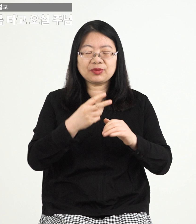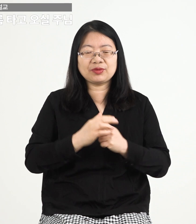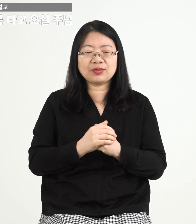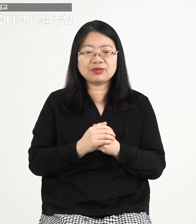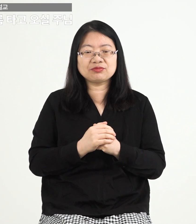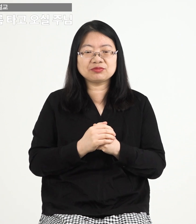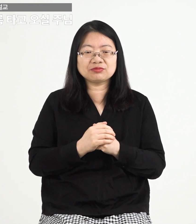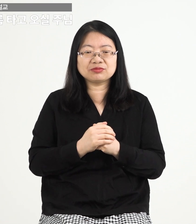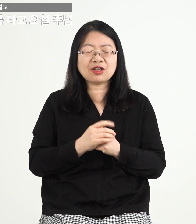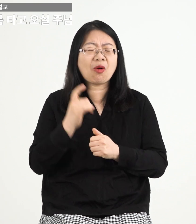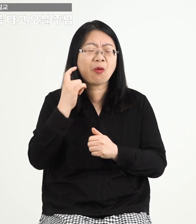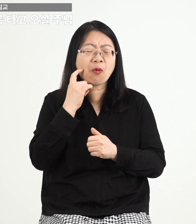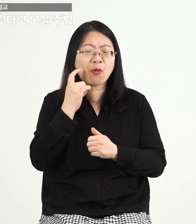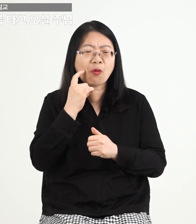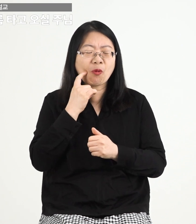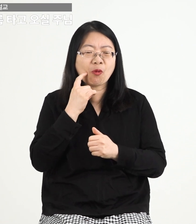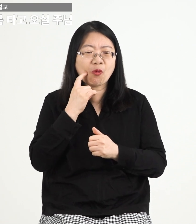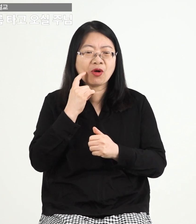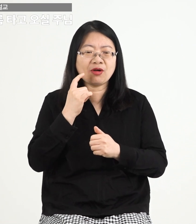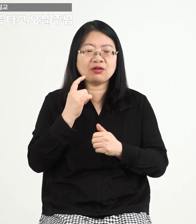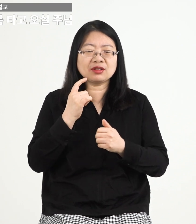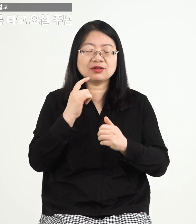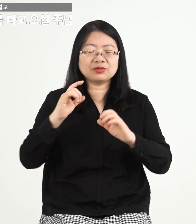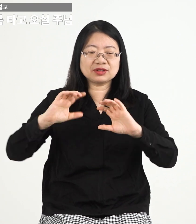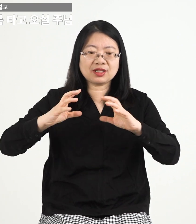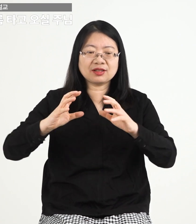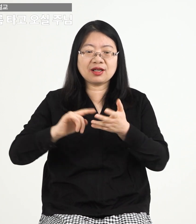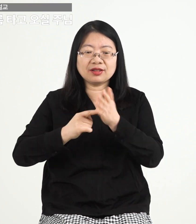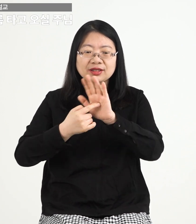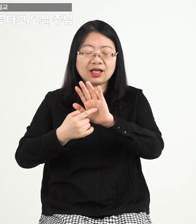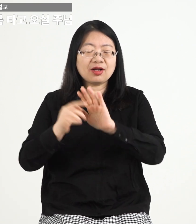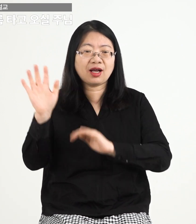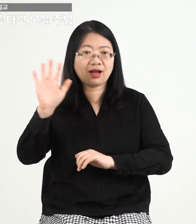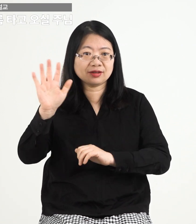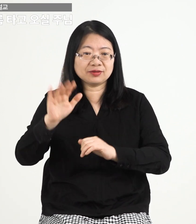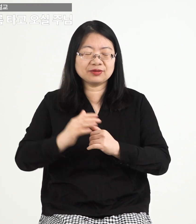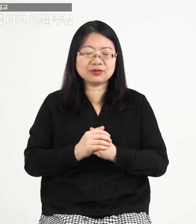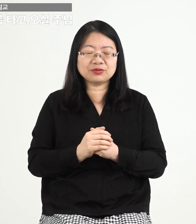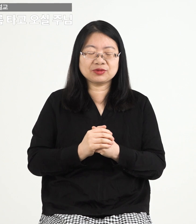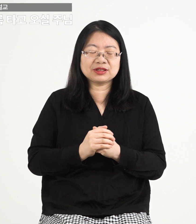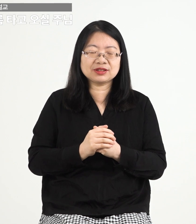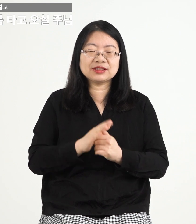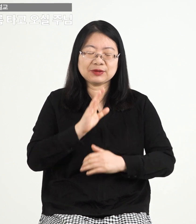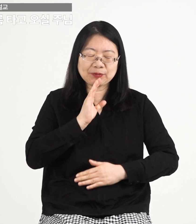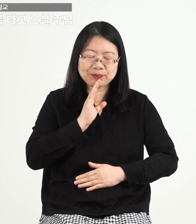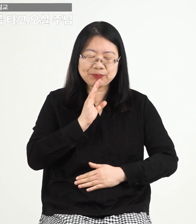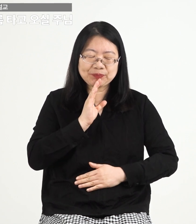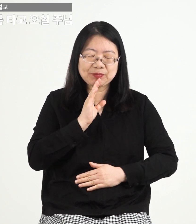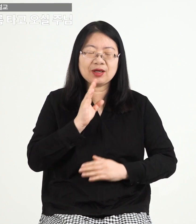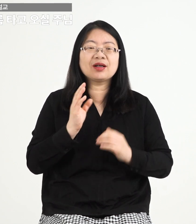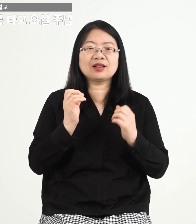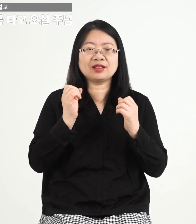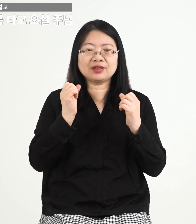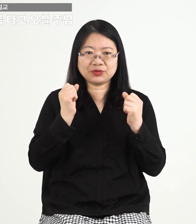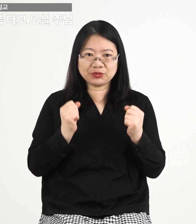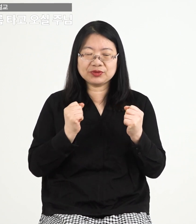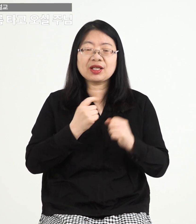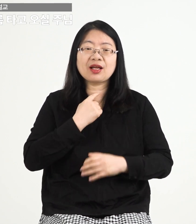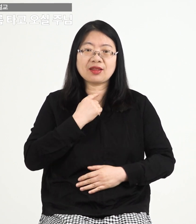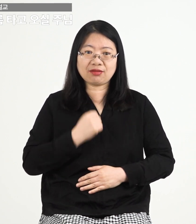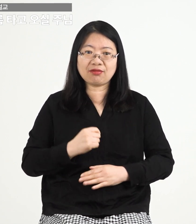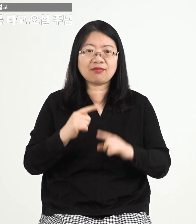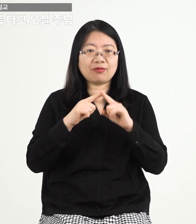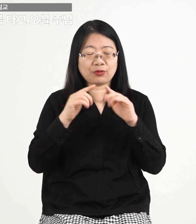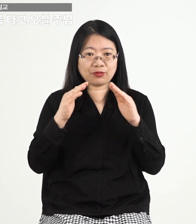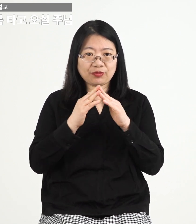가상교회가 아닙니다. 그 당시 실존하고 실제했던 교회입니다. 그 교회들에게